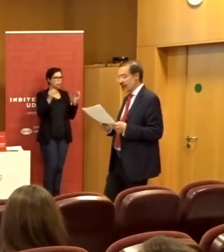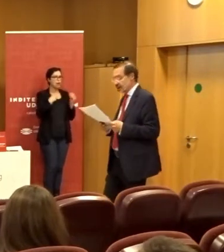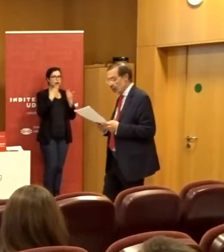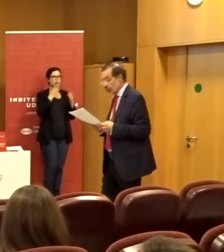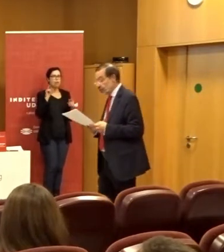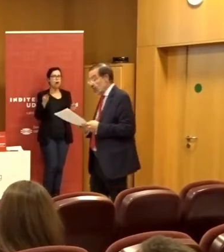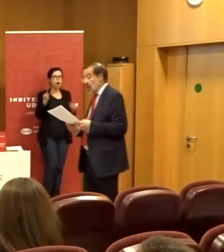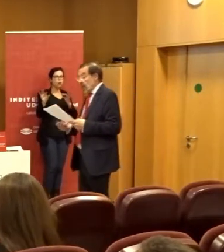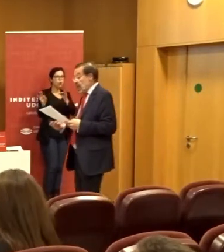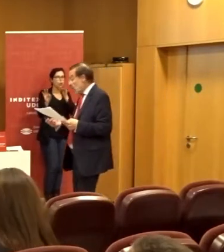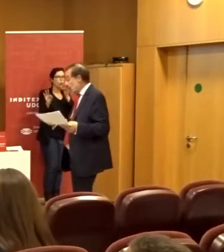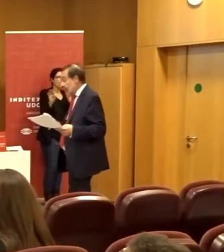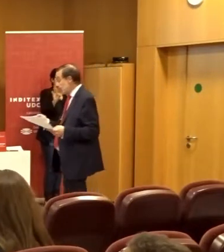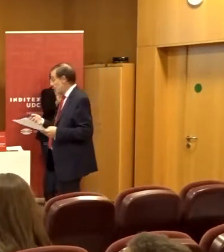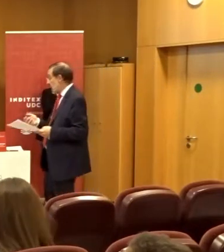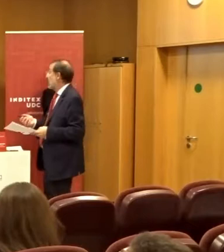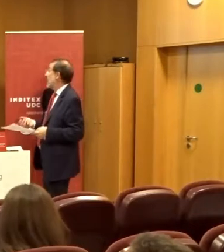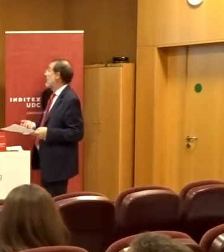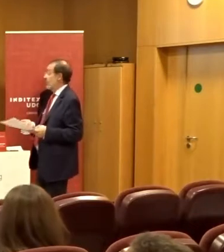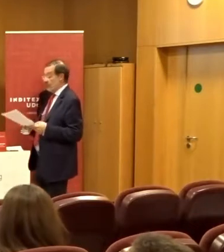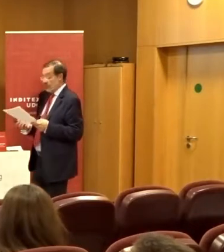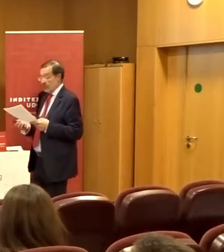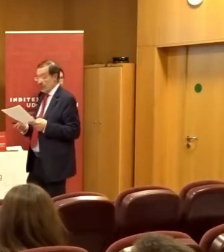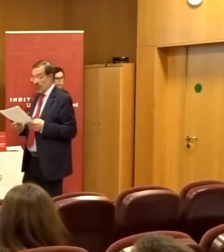las experiencias de otros, ¿no? Y lo que hicimos fue